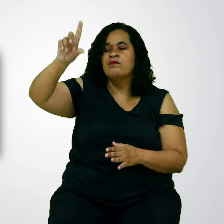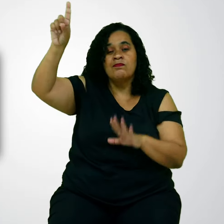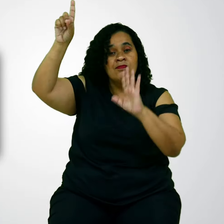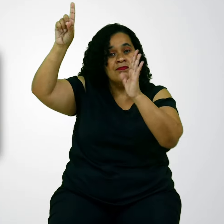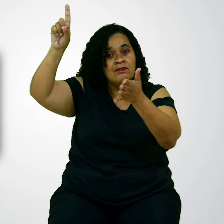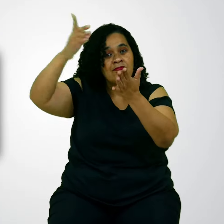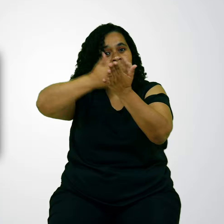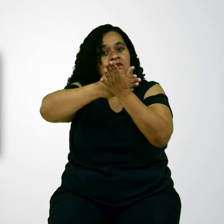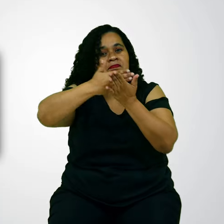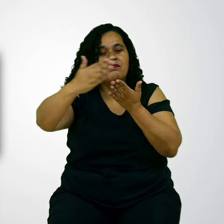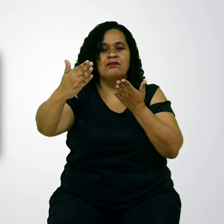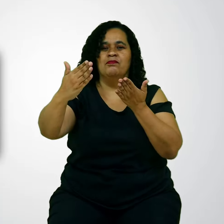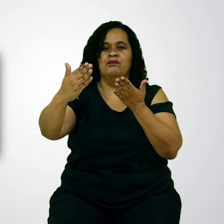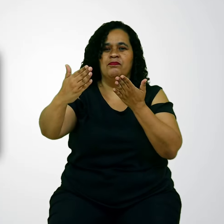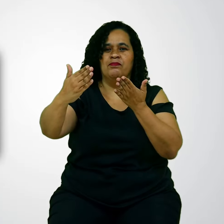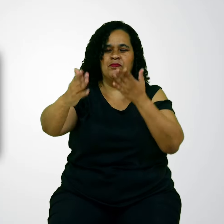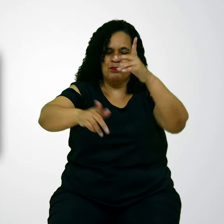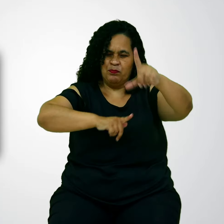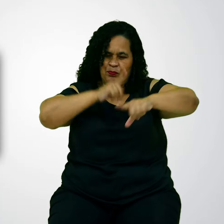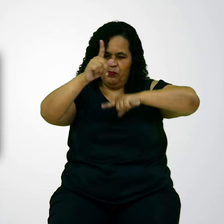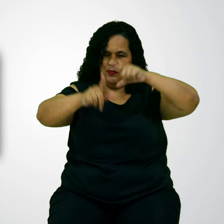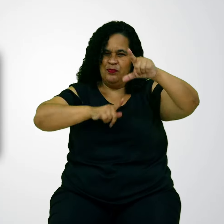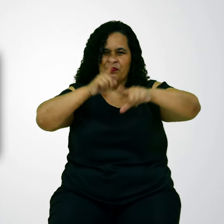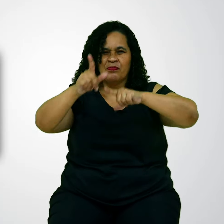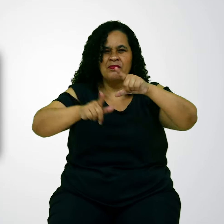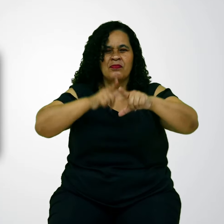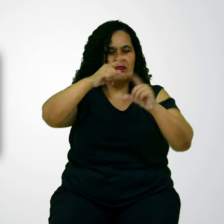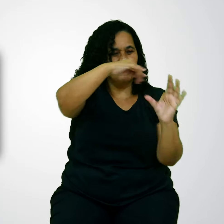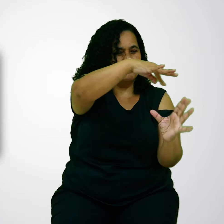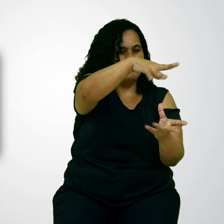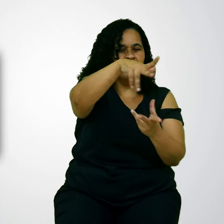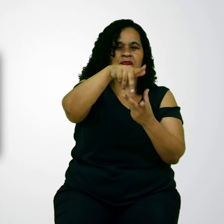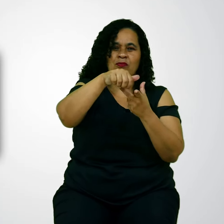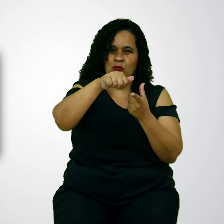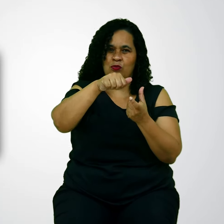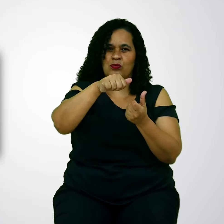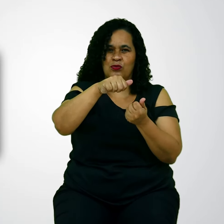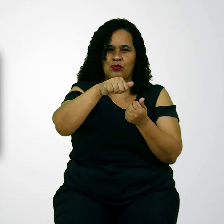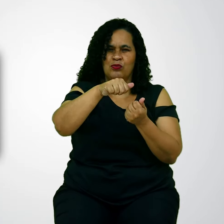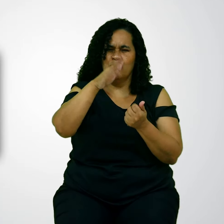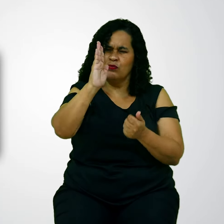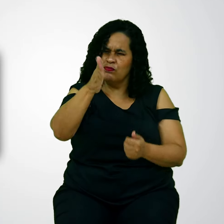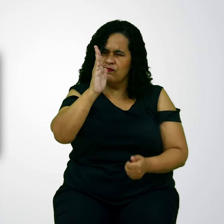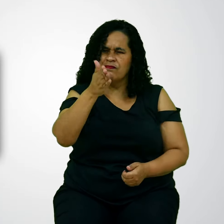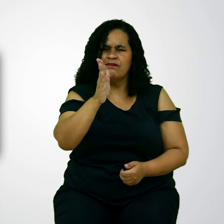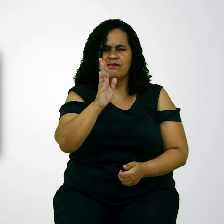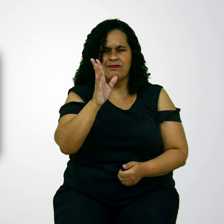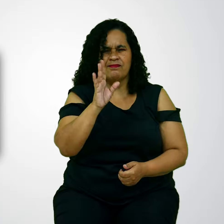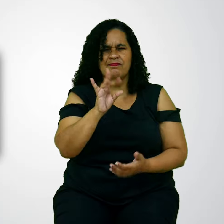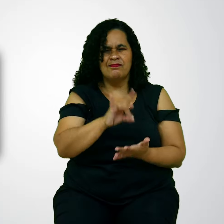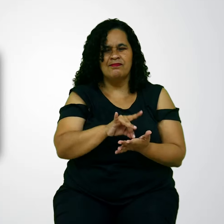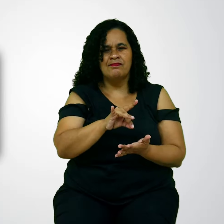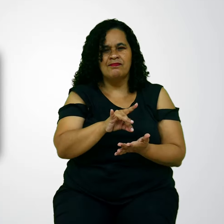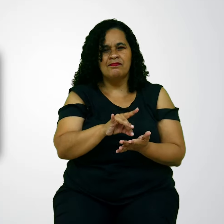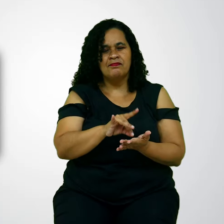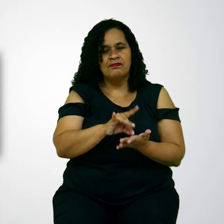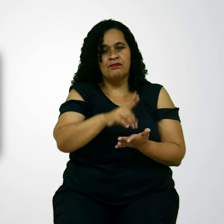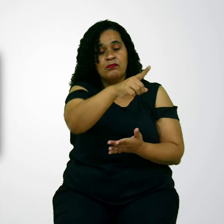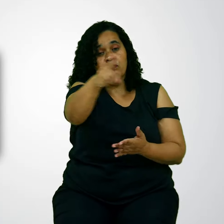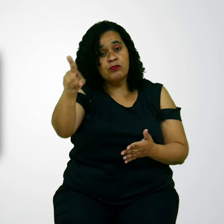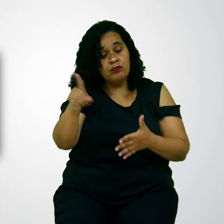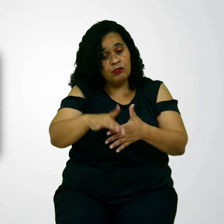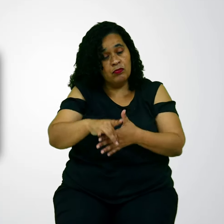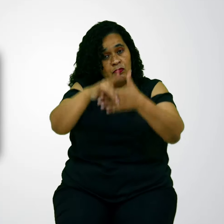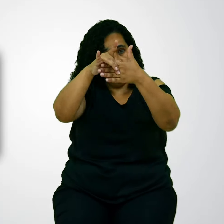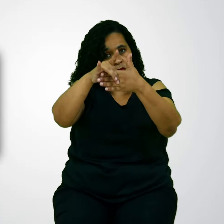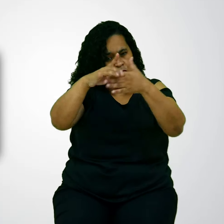senhor fala isso, mas eu tomo aqui as palavras. Deus ele já começou uma grande obra no mundo e você que é líder, incentiva essa